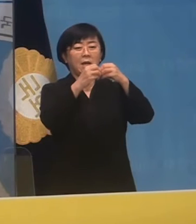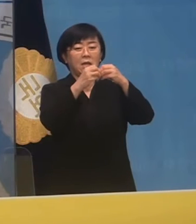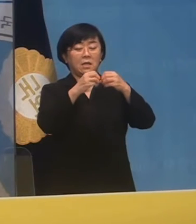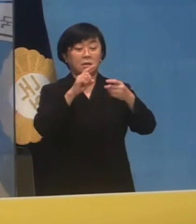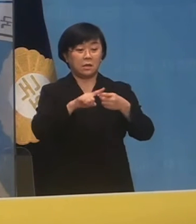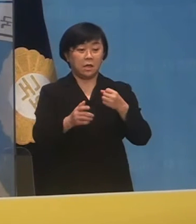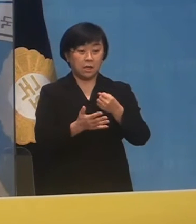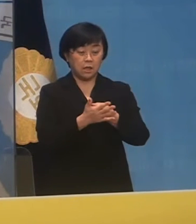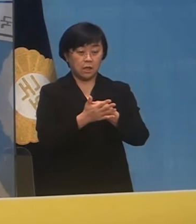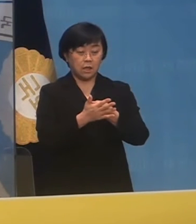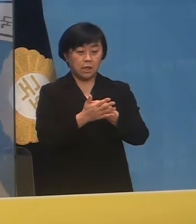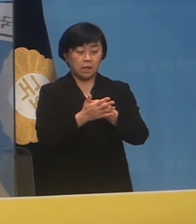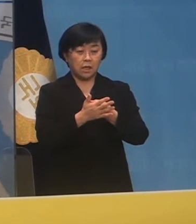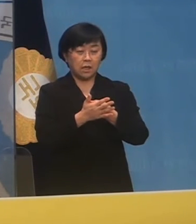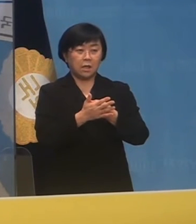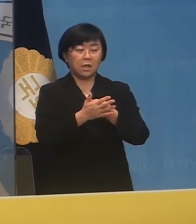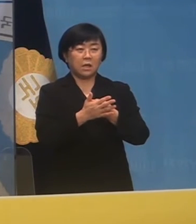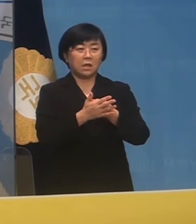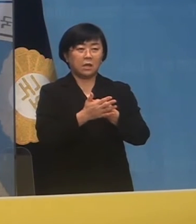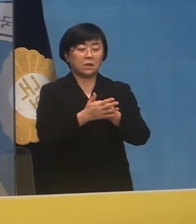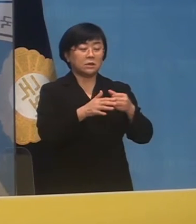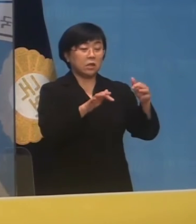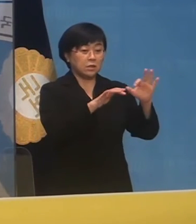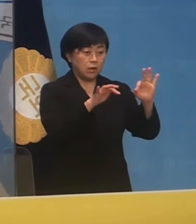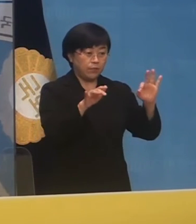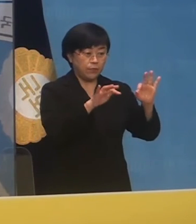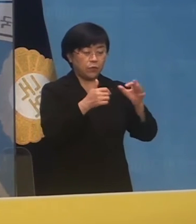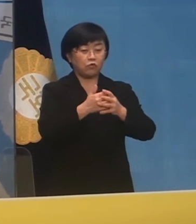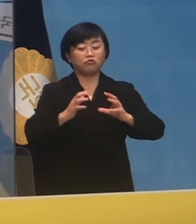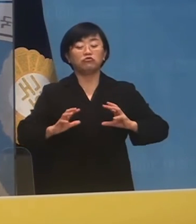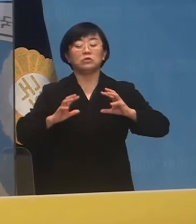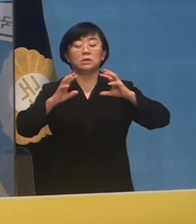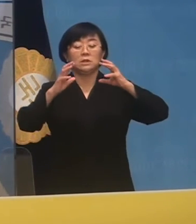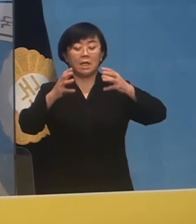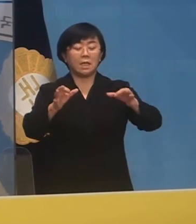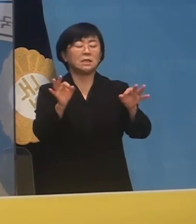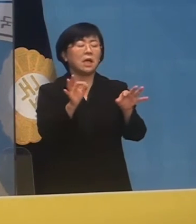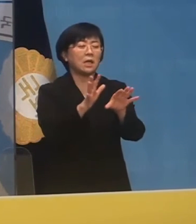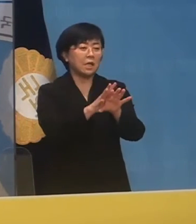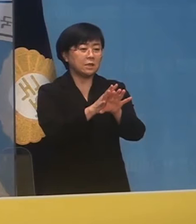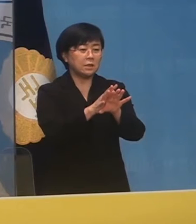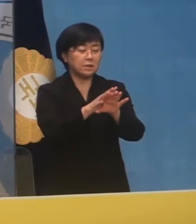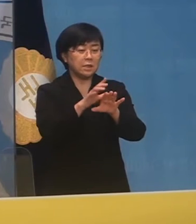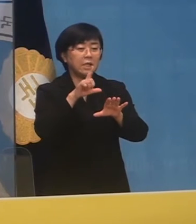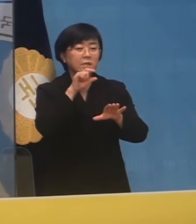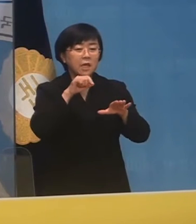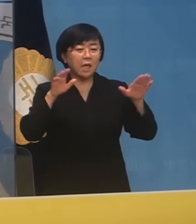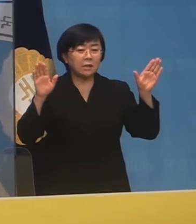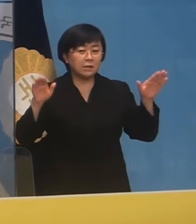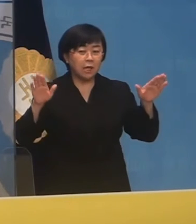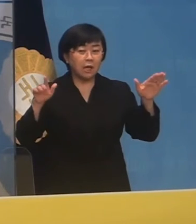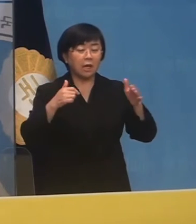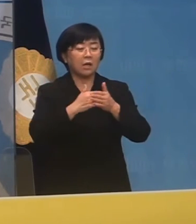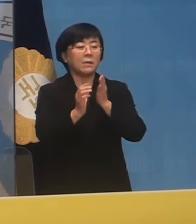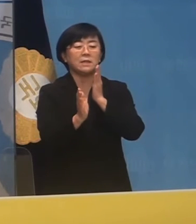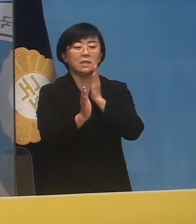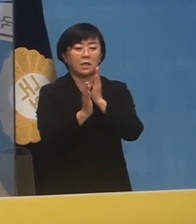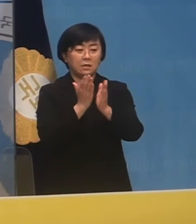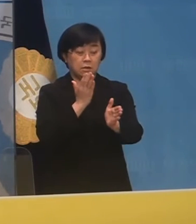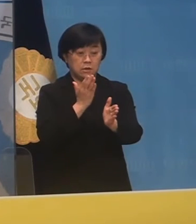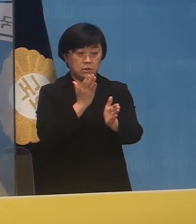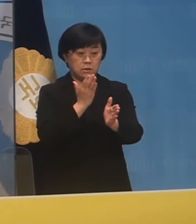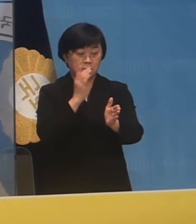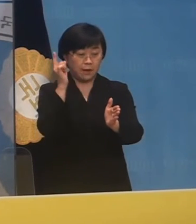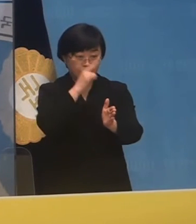감소 등으로 서천갯벌과 국제적인 멸종유기조류의 보존에 부정적인 영향을